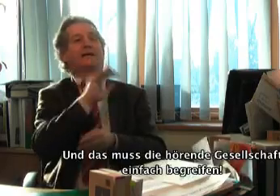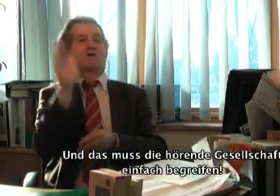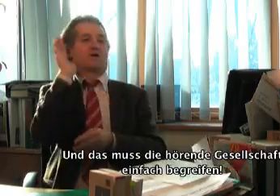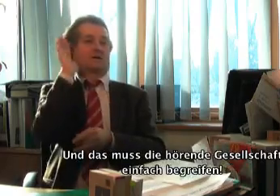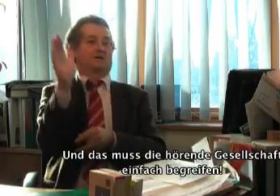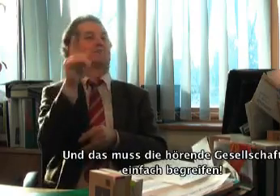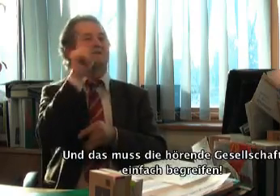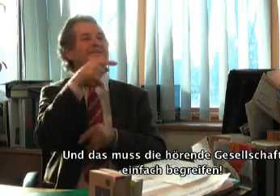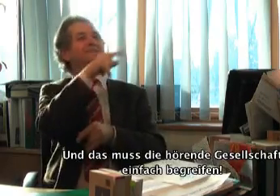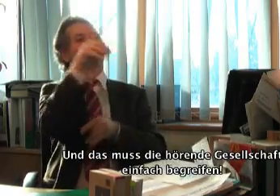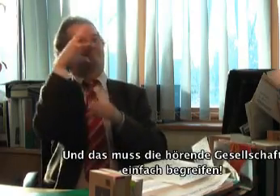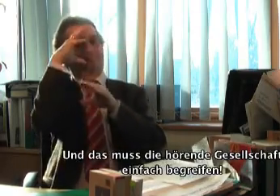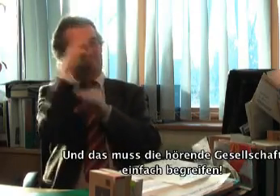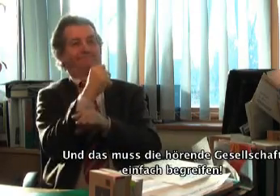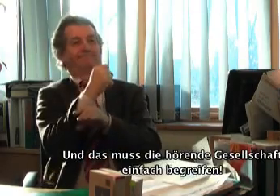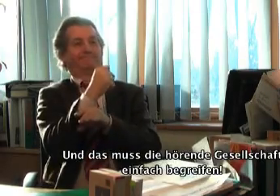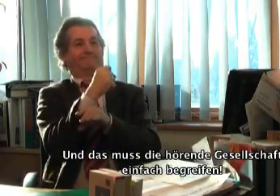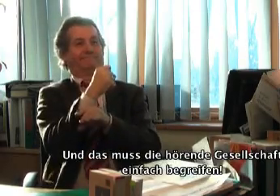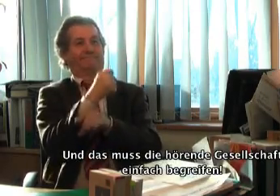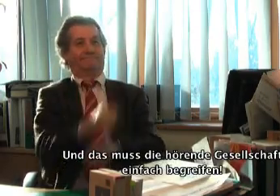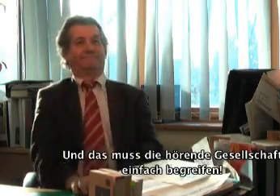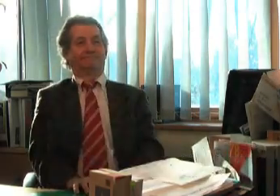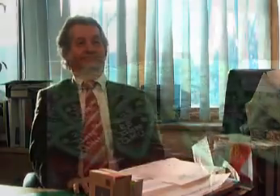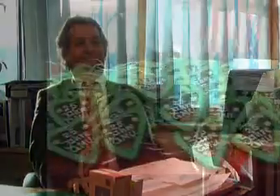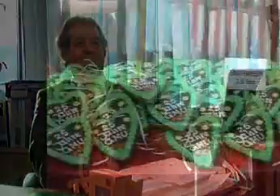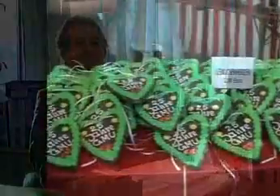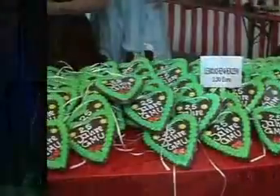hören. Und das muss die hörende Gesellschaft einfach begreifen.